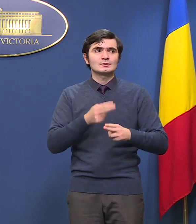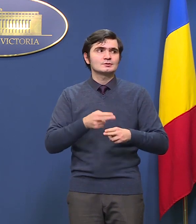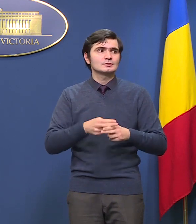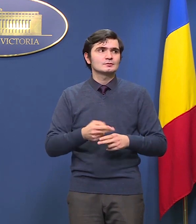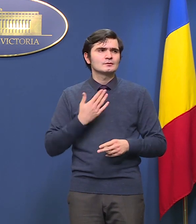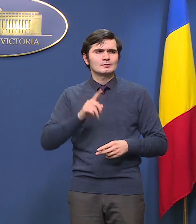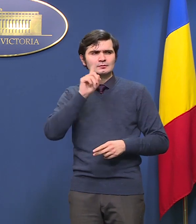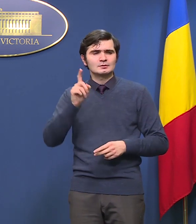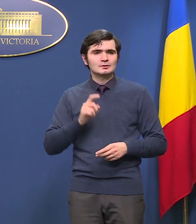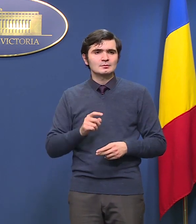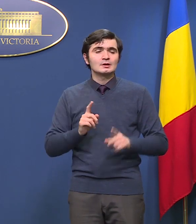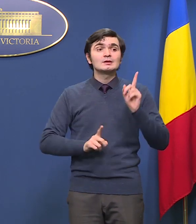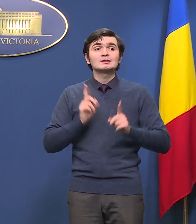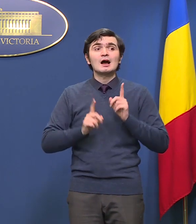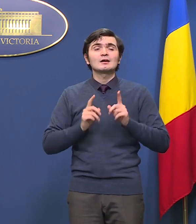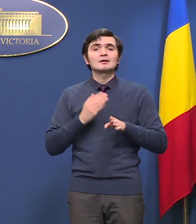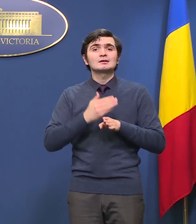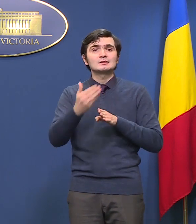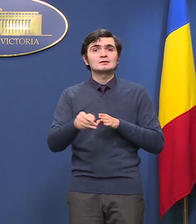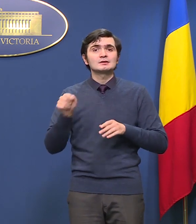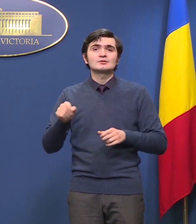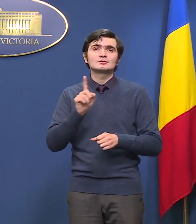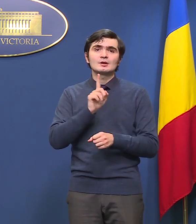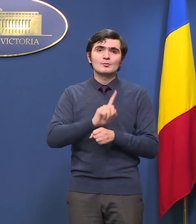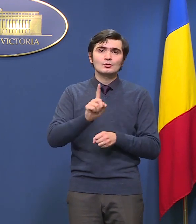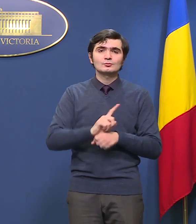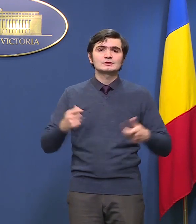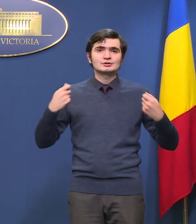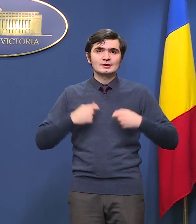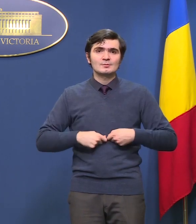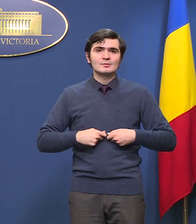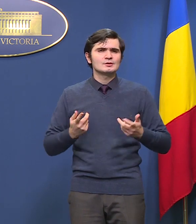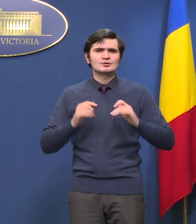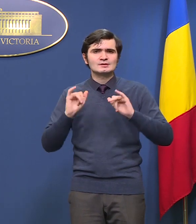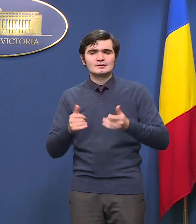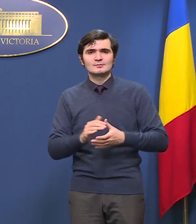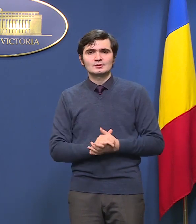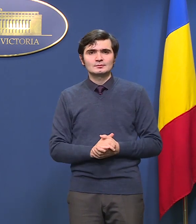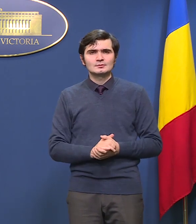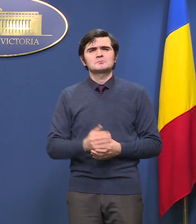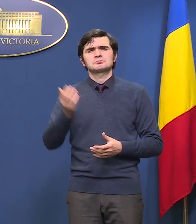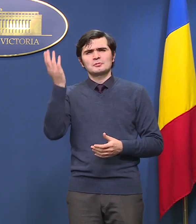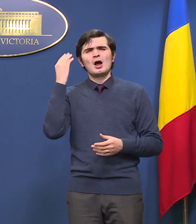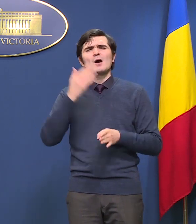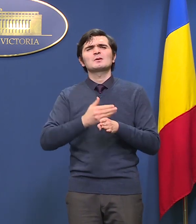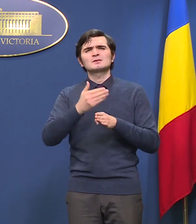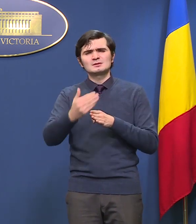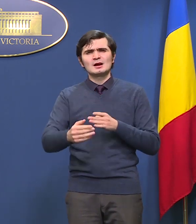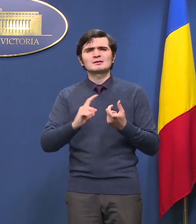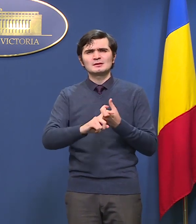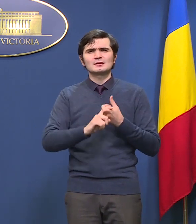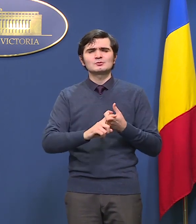ce se întâmplă dacă vor întârzia aceste produse, echipamente de protecție? Ele deja au întârziat în raport cu contractele